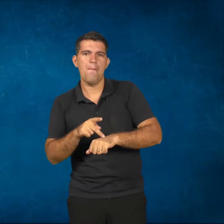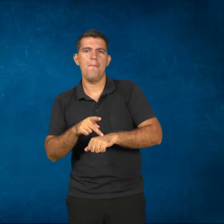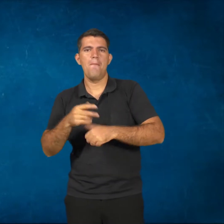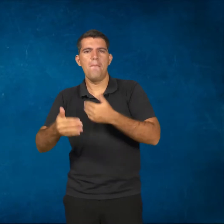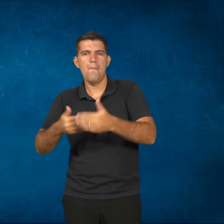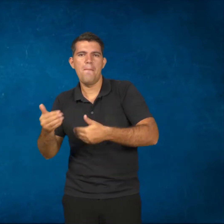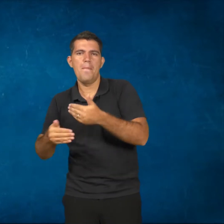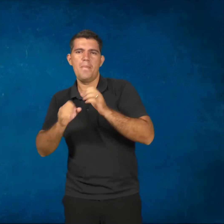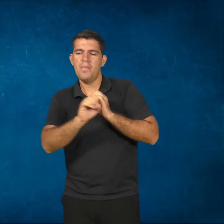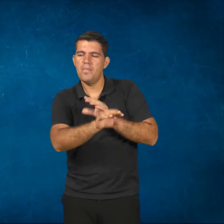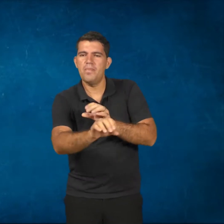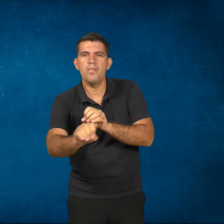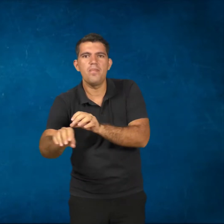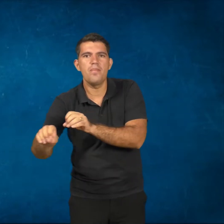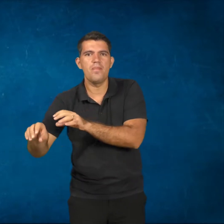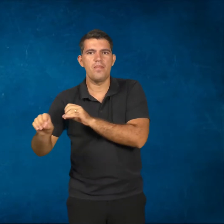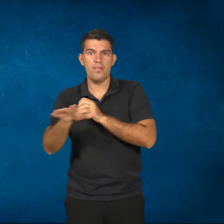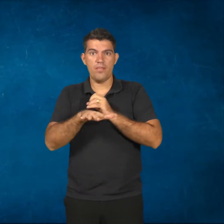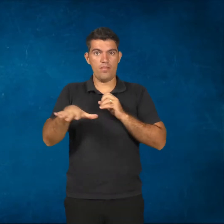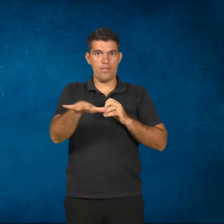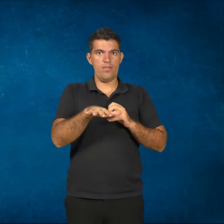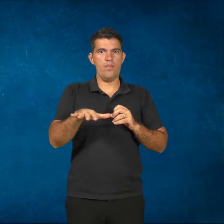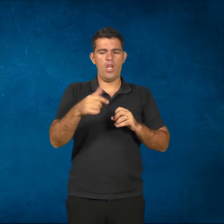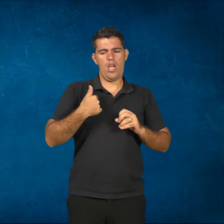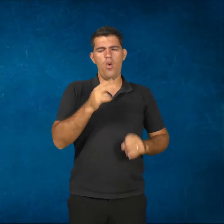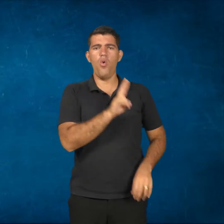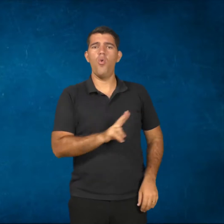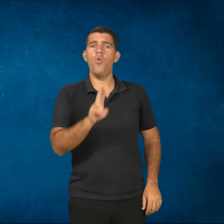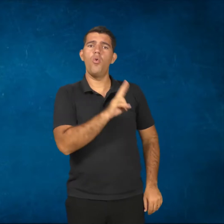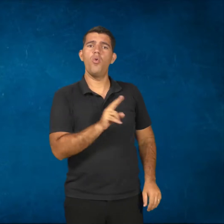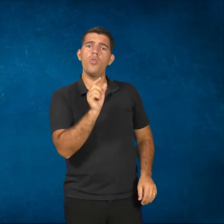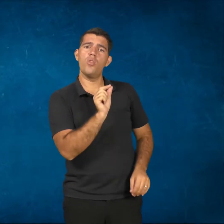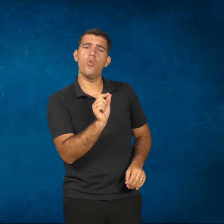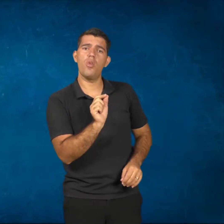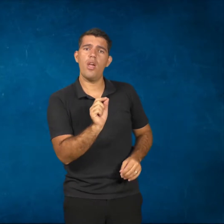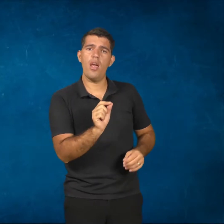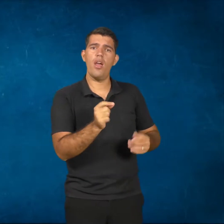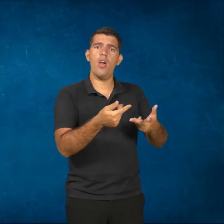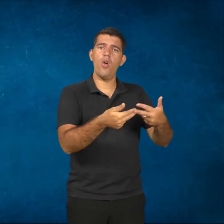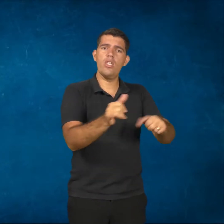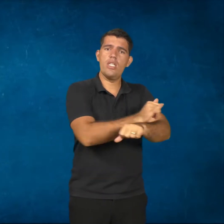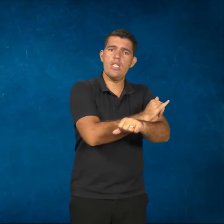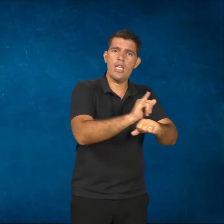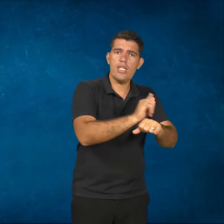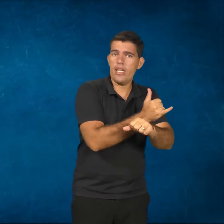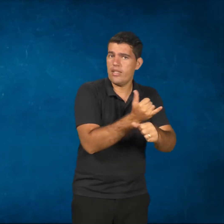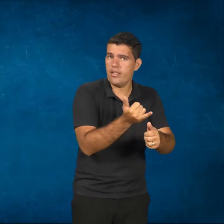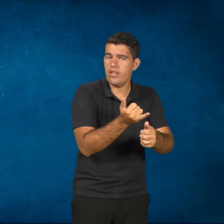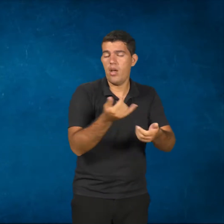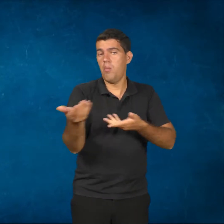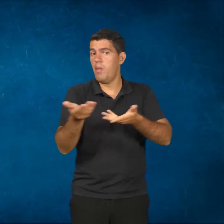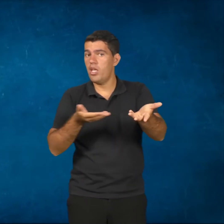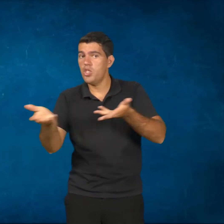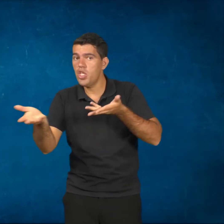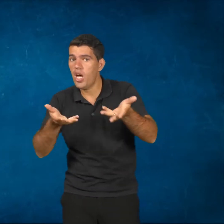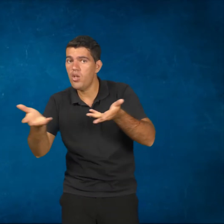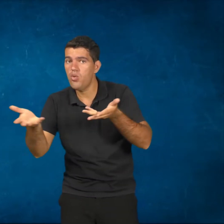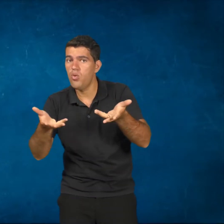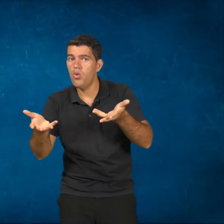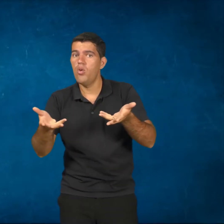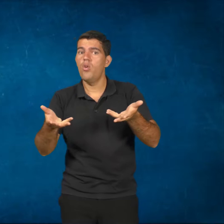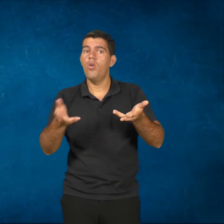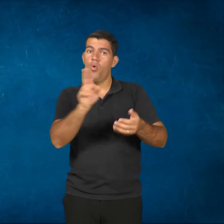pedagógico, a situação de ensino, você está utilizando recursos, você está mediando